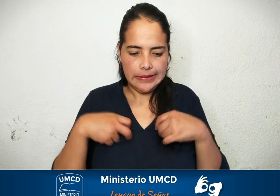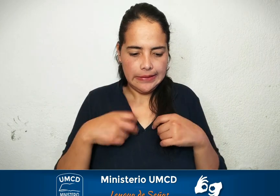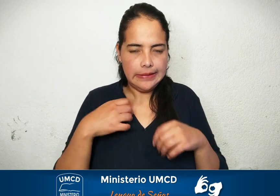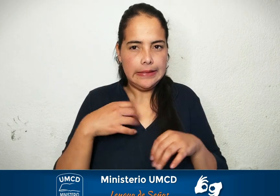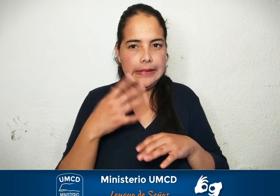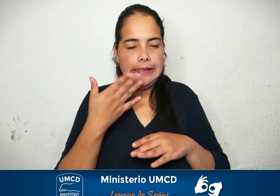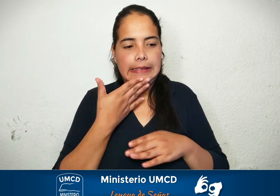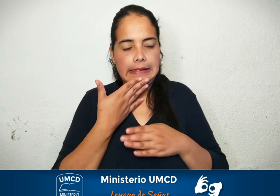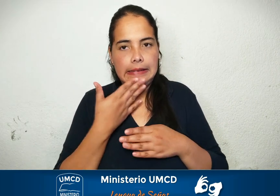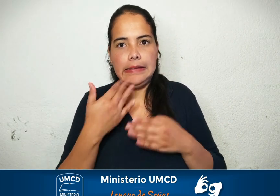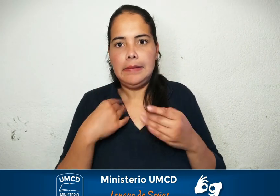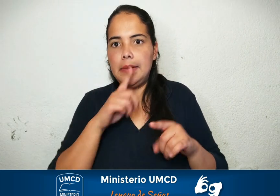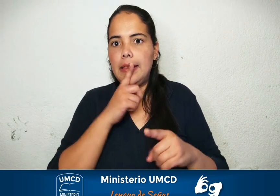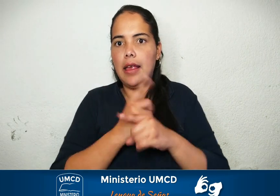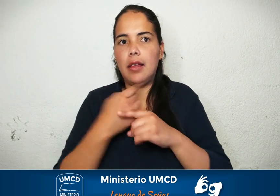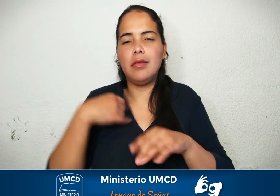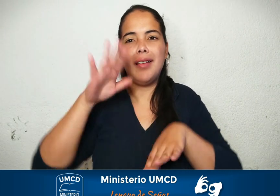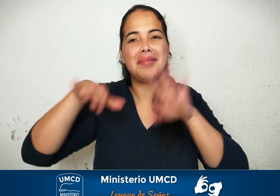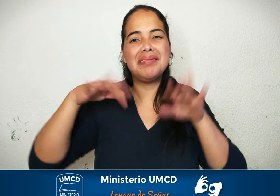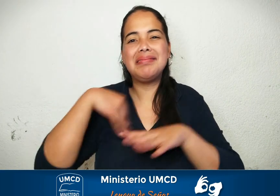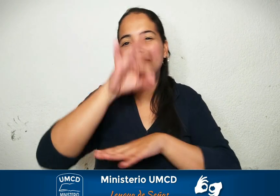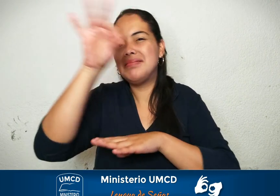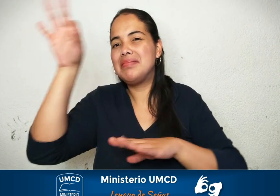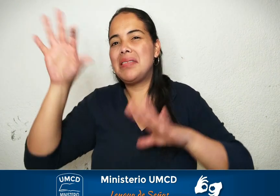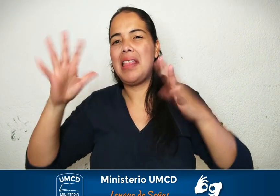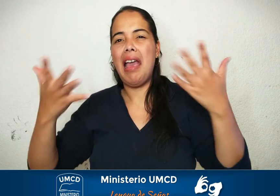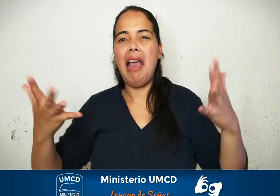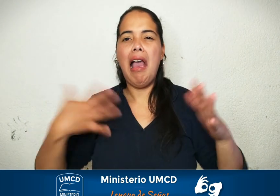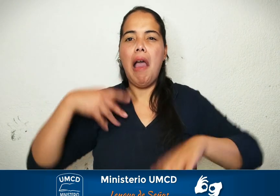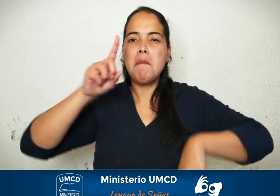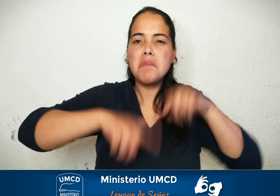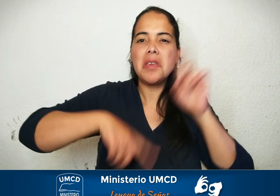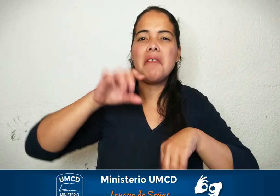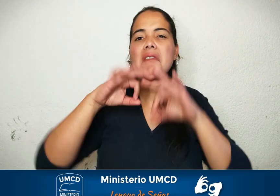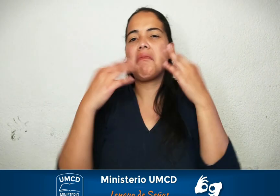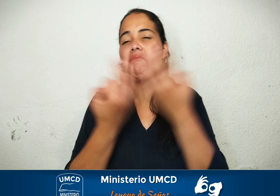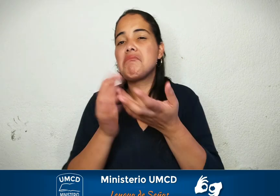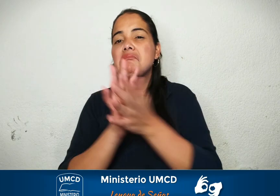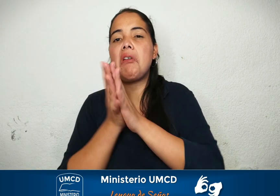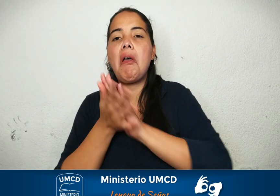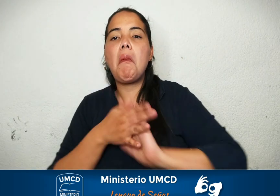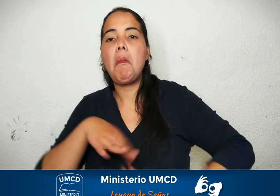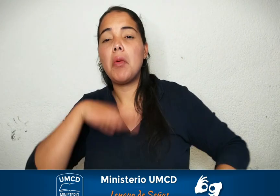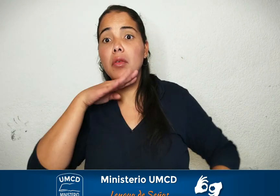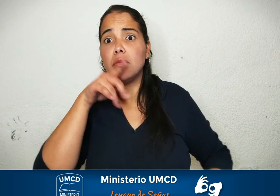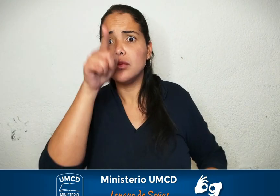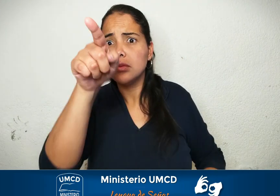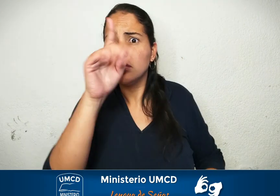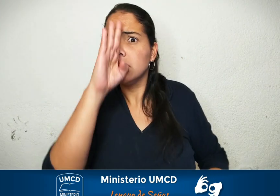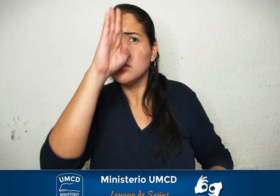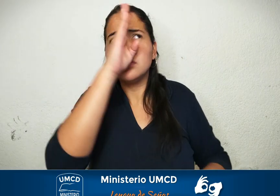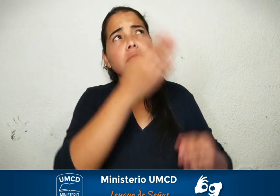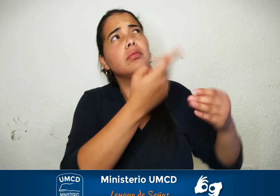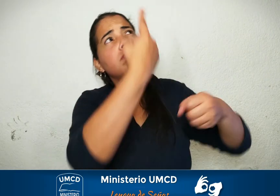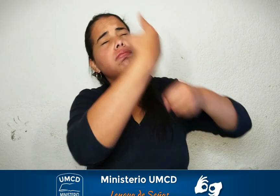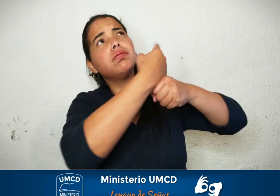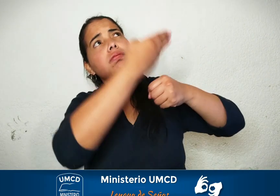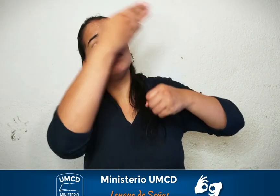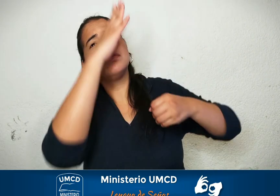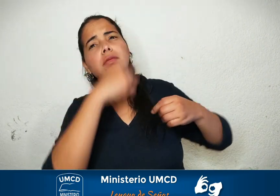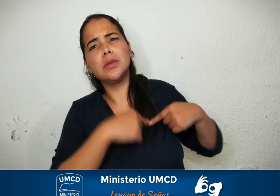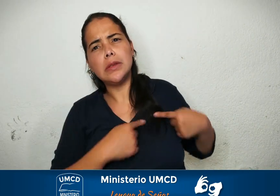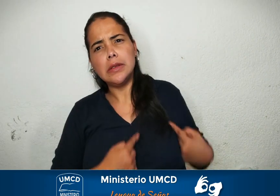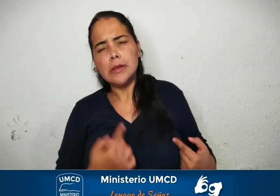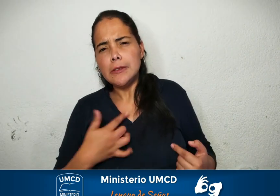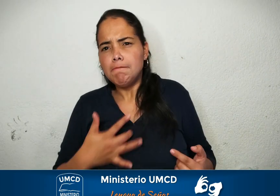ese mandato de parte de Dios de ir y predicar el Evangelio a toda criatura, debe ser algo que debe estar impuesto en nuestro corazón